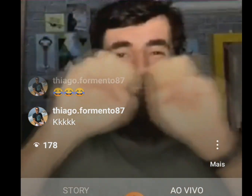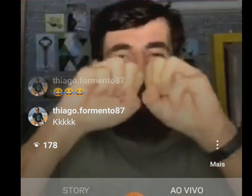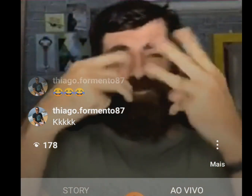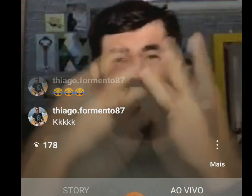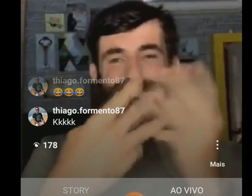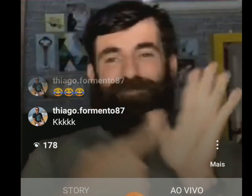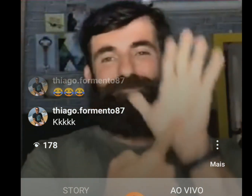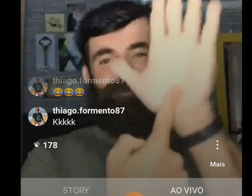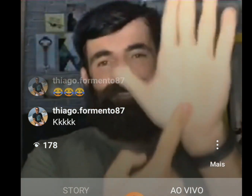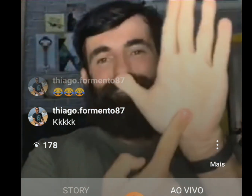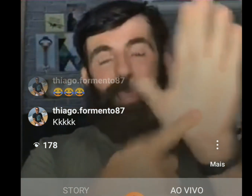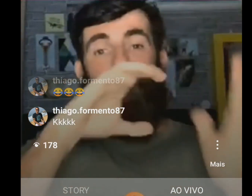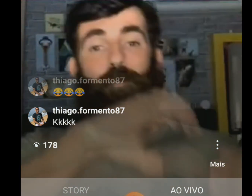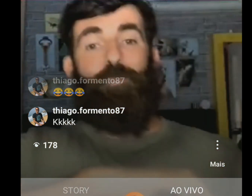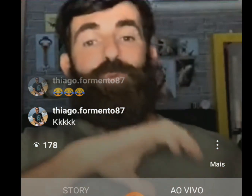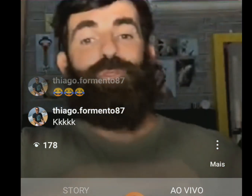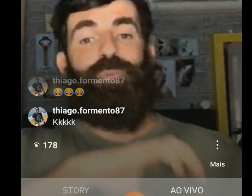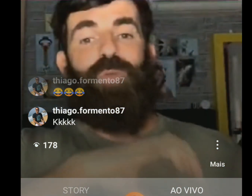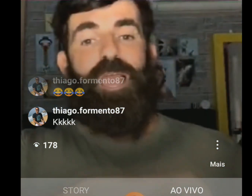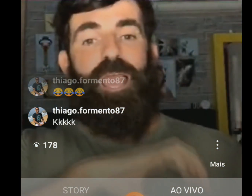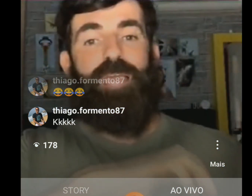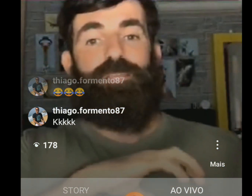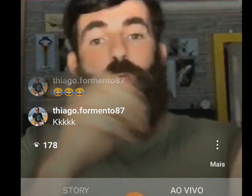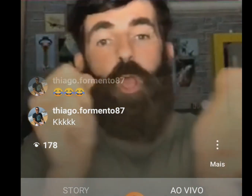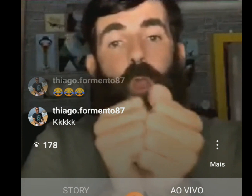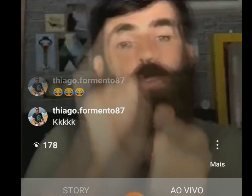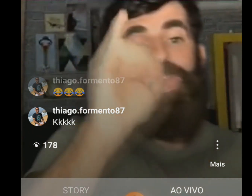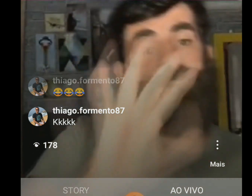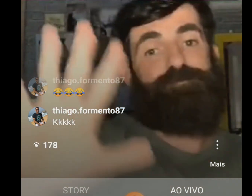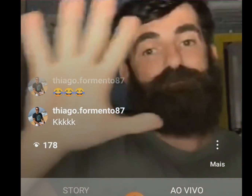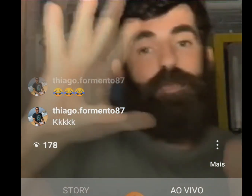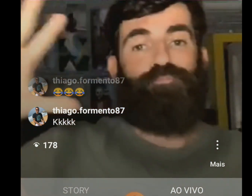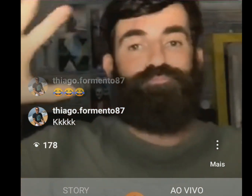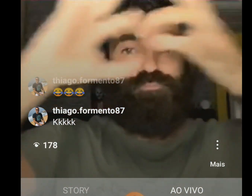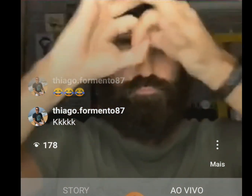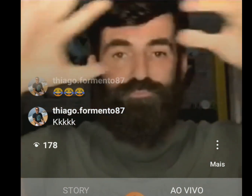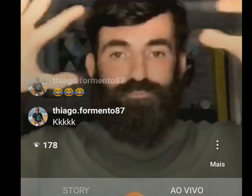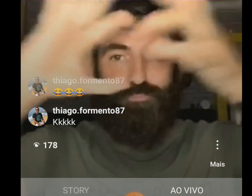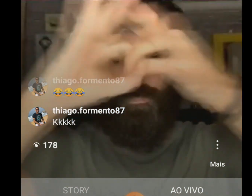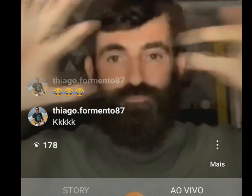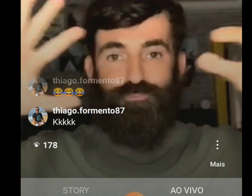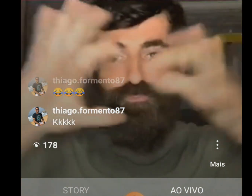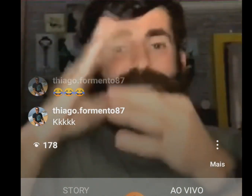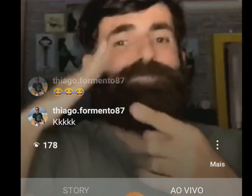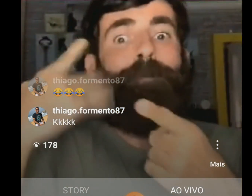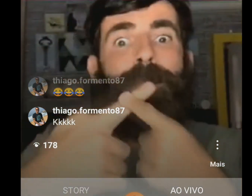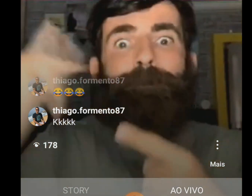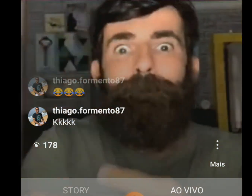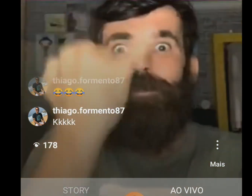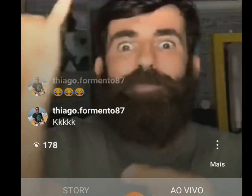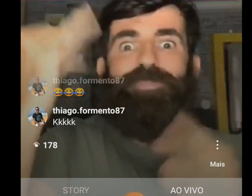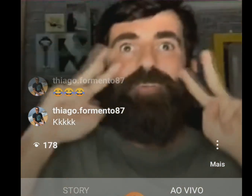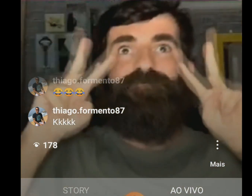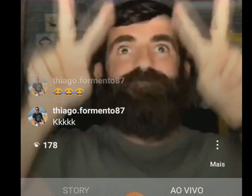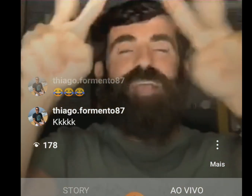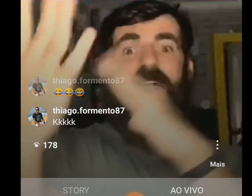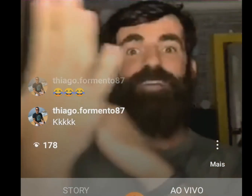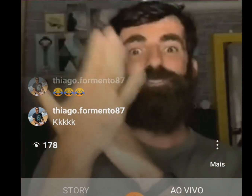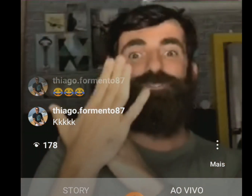fazendo a conexão e mostrando o português junto com as imagens para fazer contextualização, porque é muito